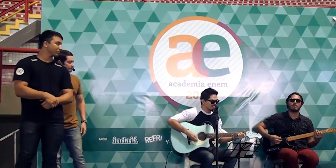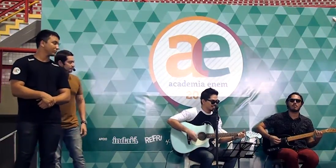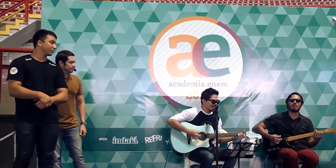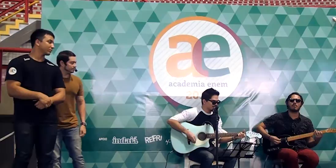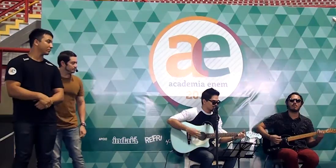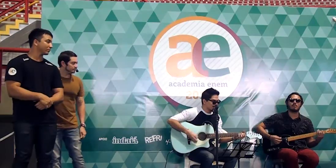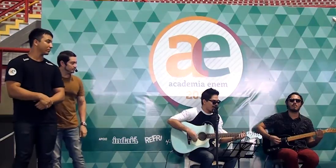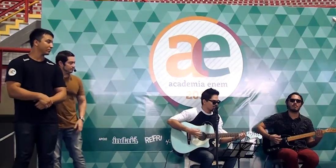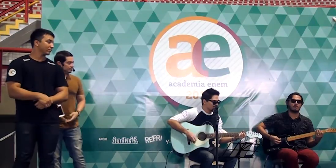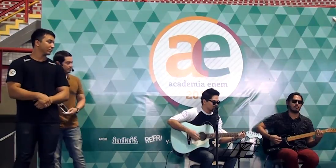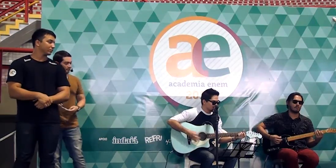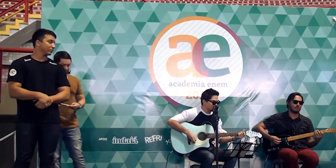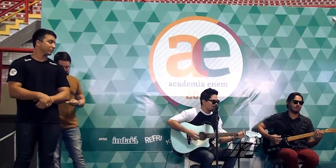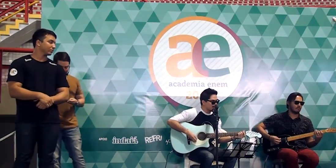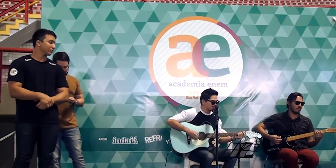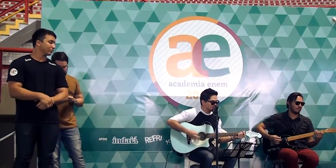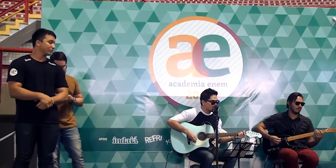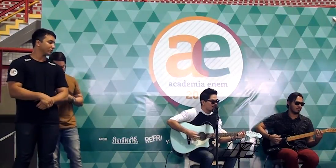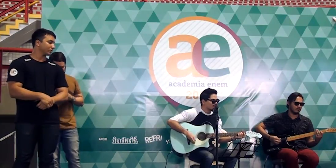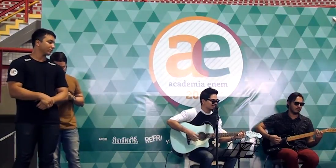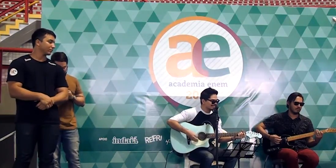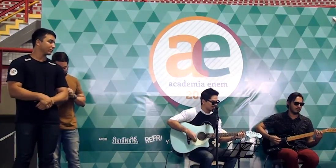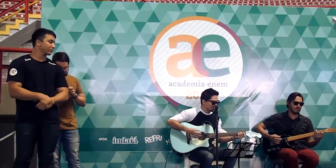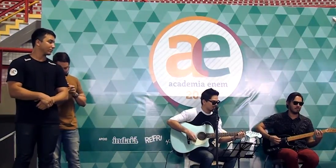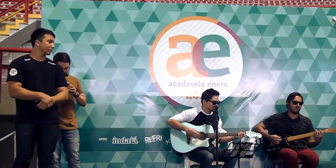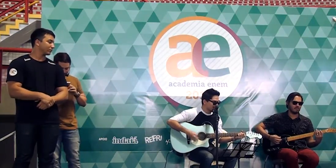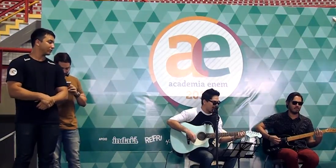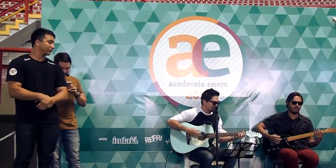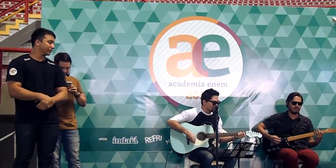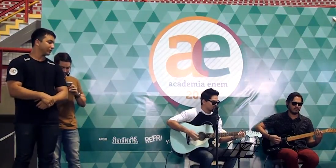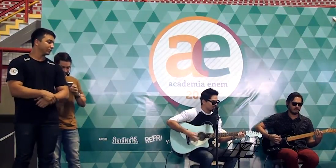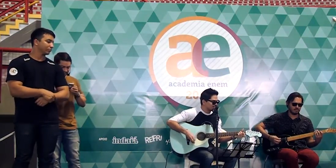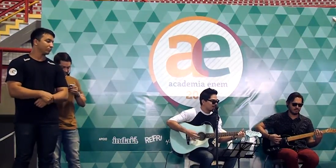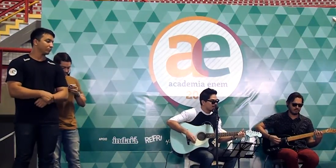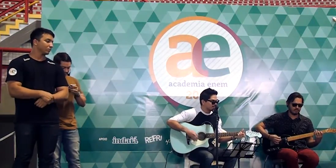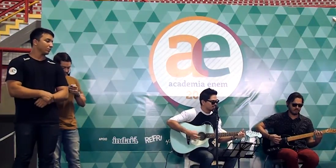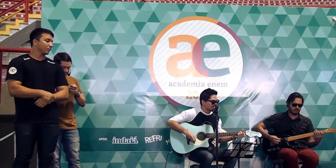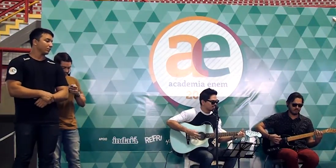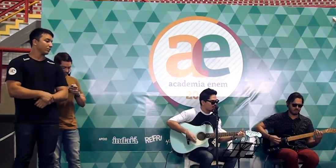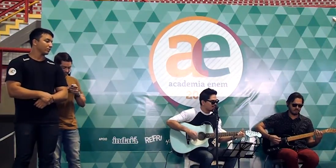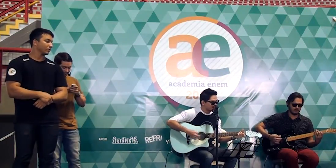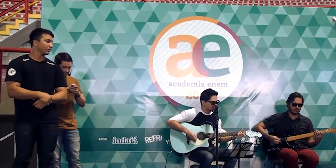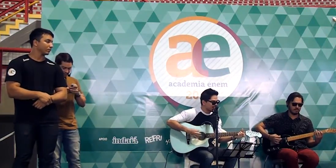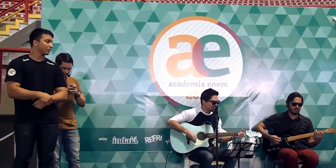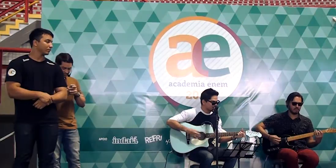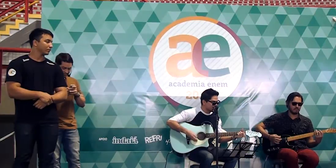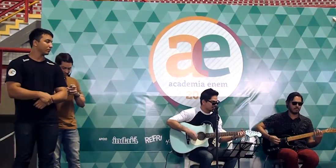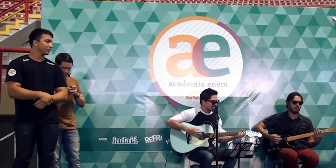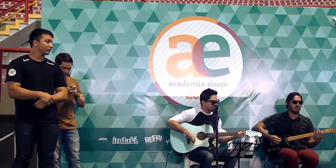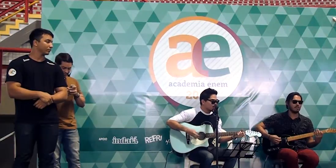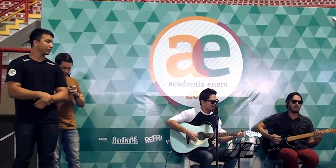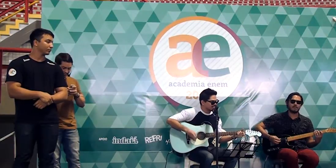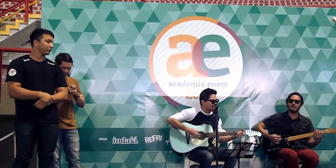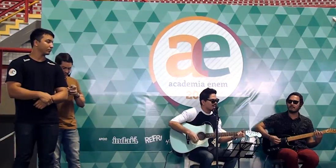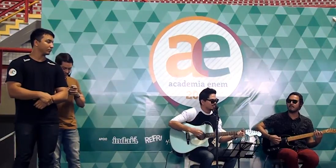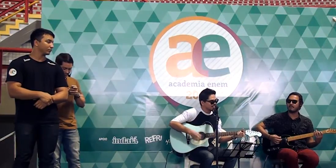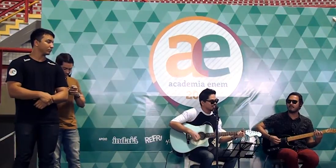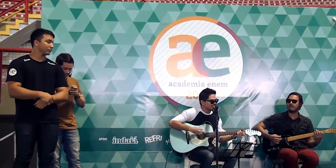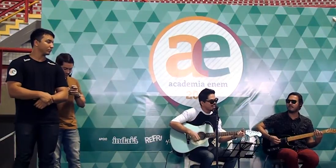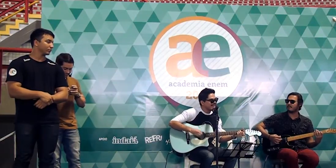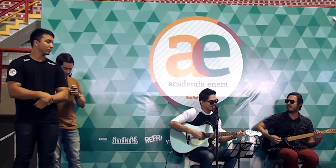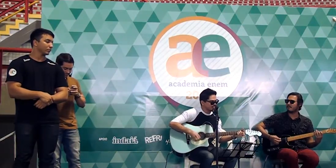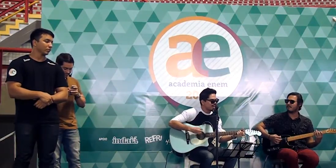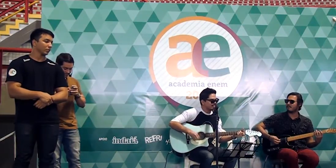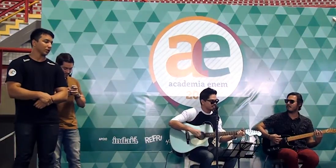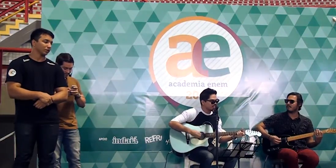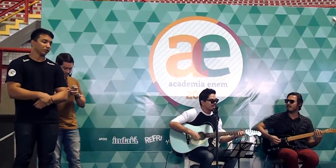Escolher presidente, a gente não sabemos tomar conta da gente, a gente não sabemos nem escovar os dentes. Tem gringo pensando que